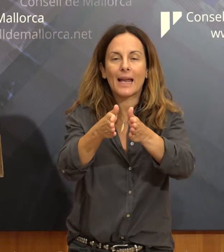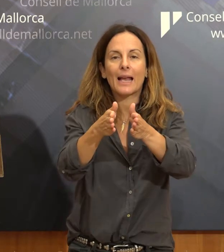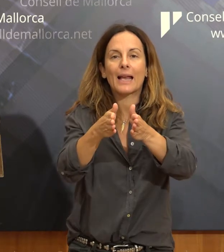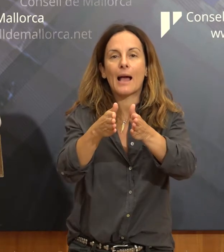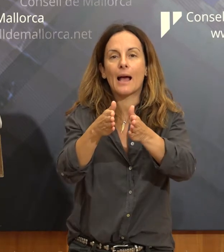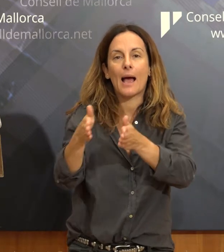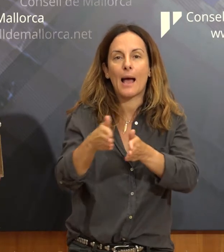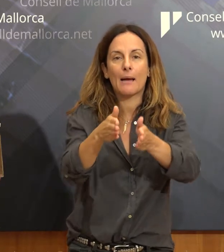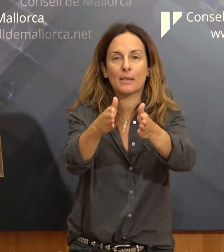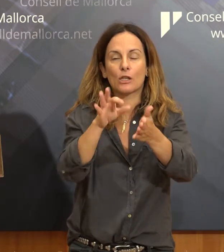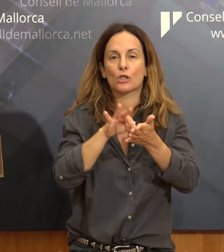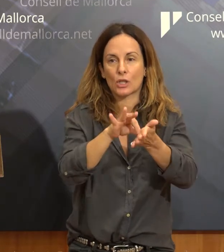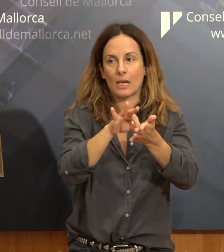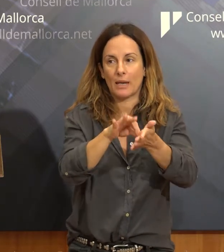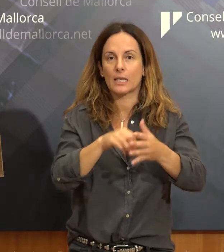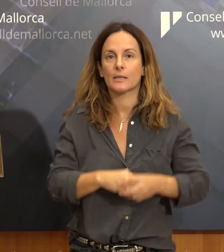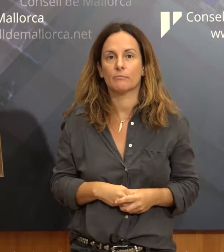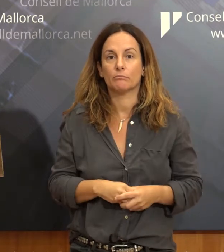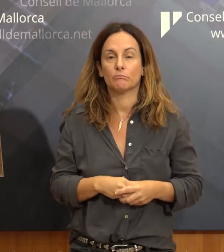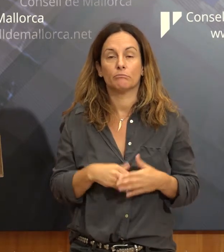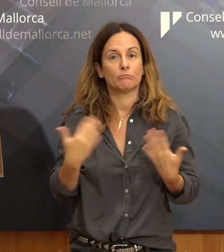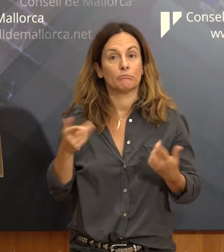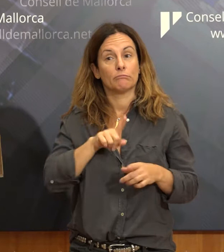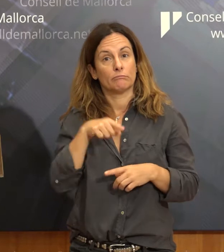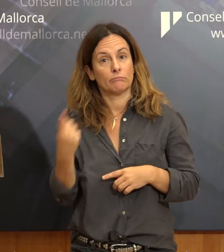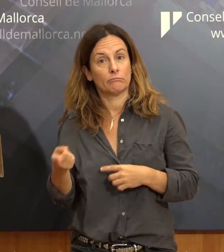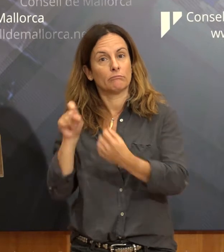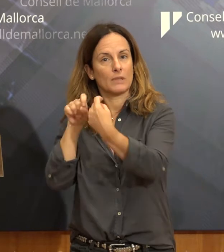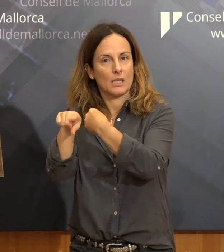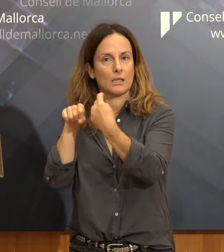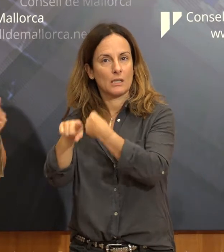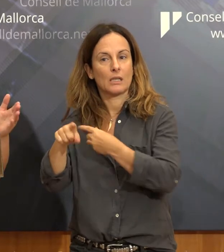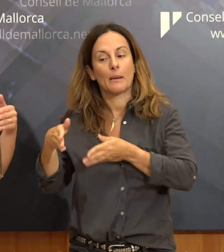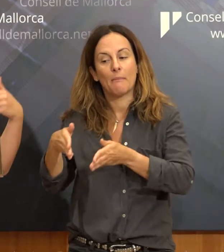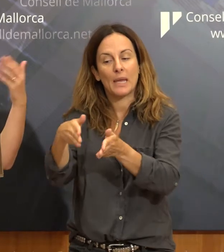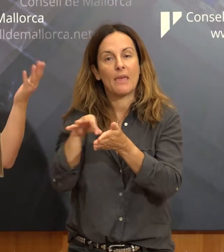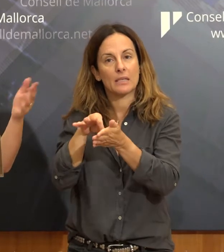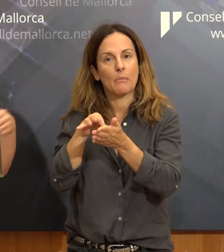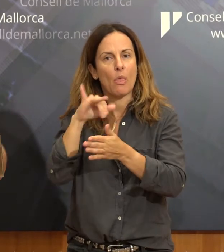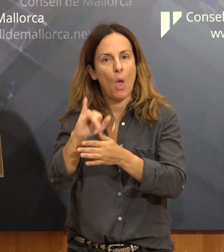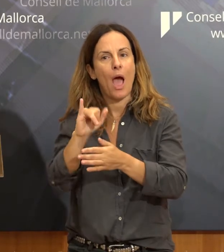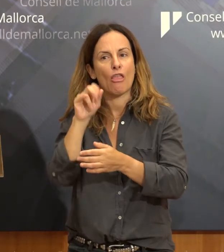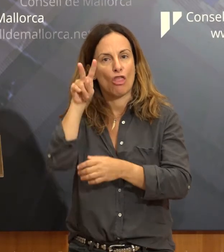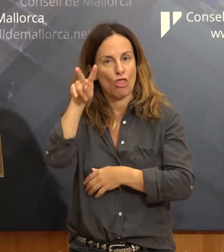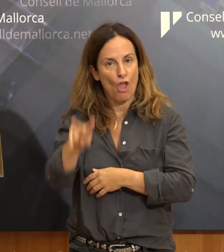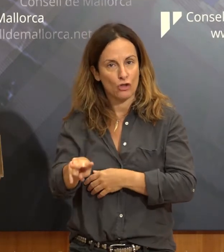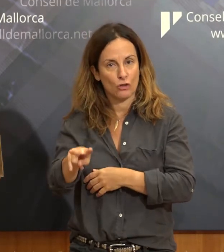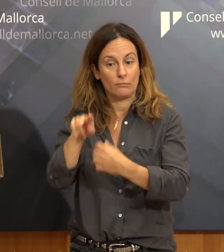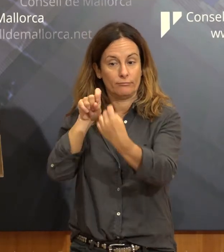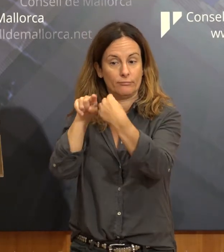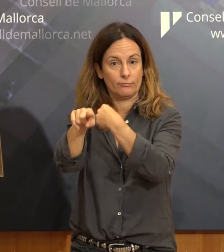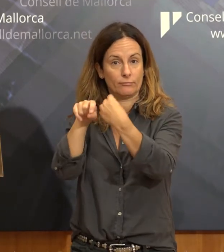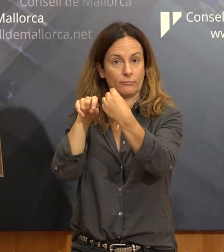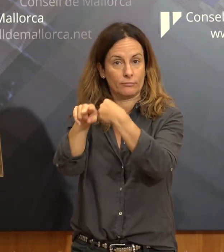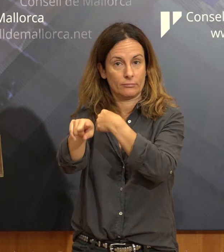serveis és una carretera normal, un carril d'anada, un carril de tornada. Això és una via de servei. I en tenim, perquè la veiem, a les distintes, a